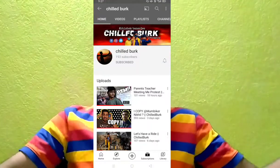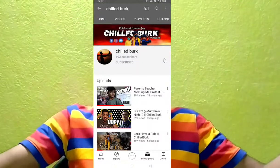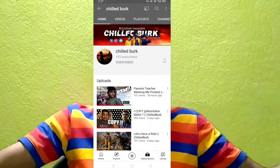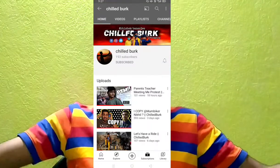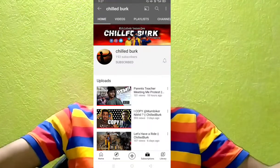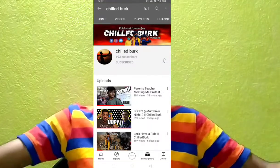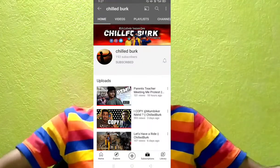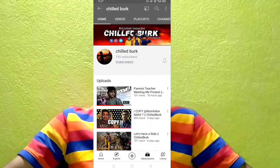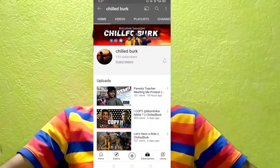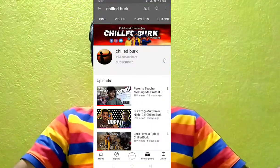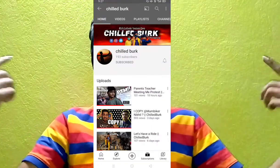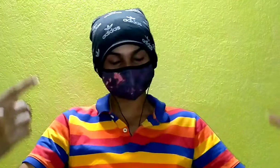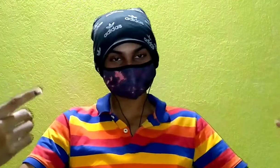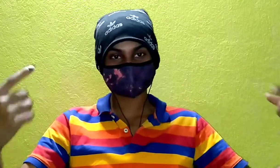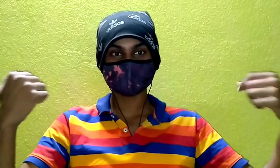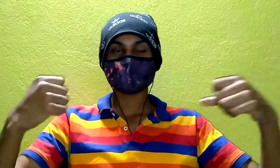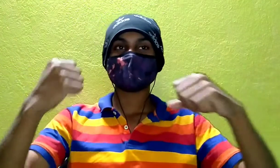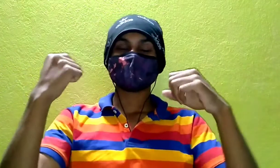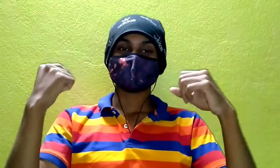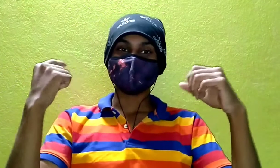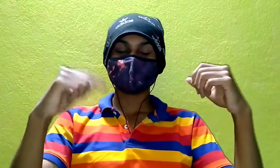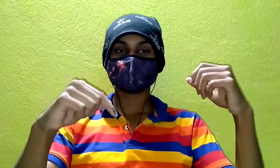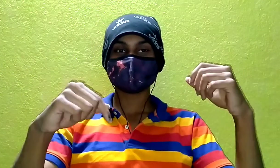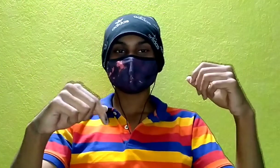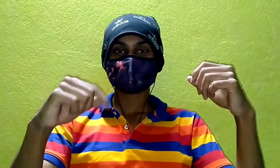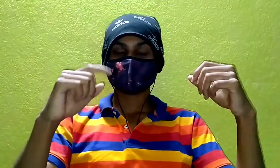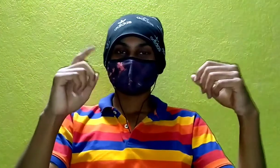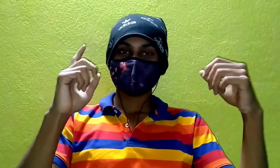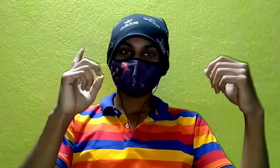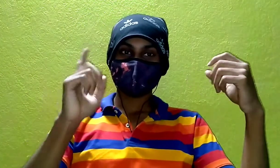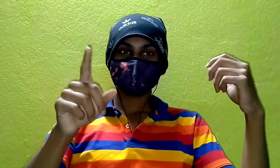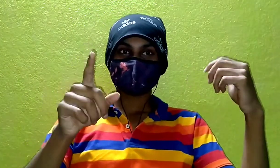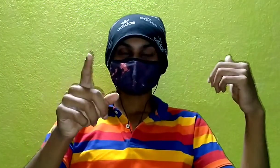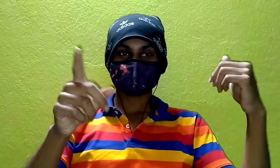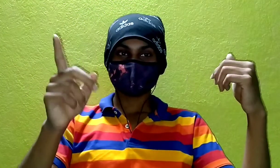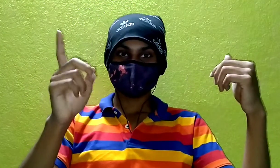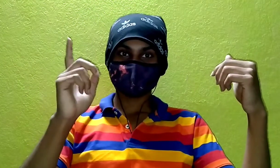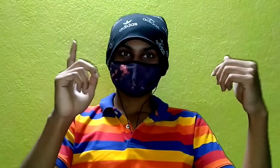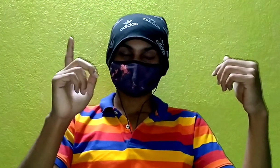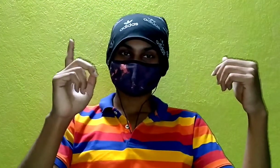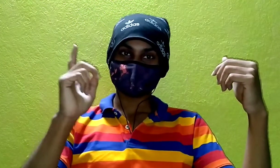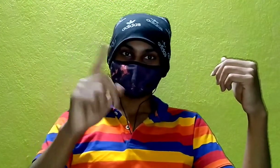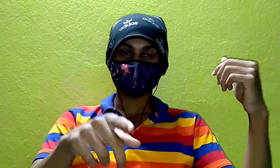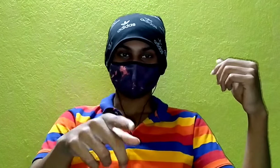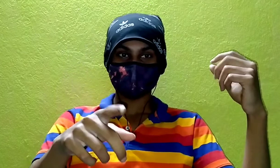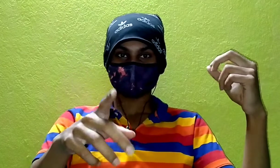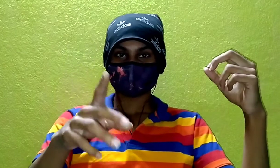गया इधर उधर देखा तो यह क्या है यह तो बनता है यह बनाता है फ्लॉप